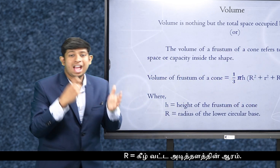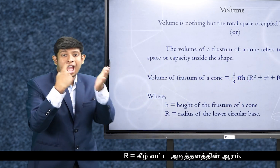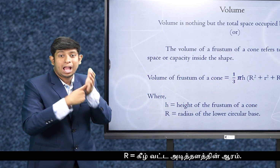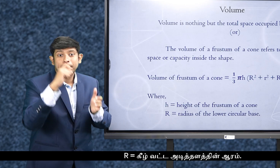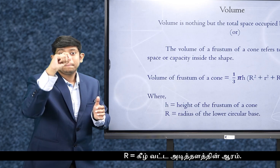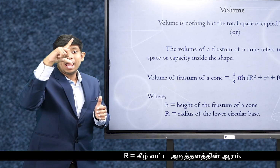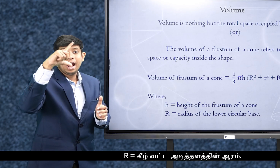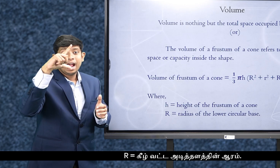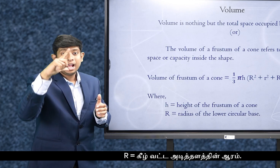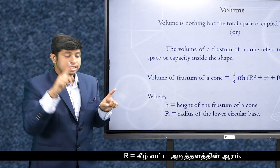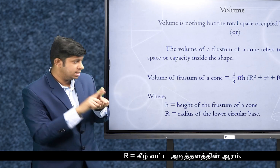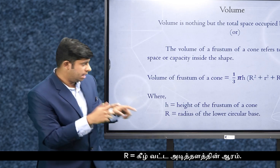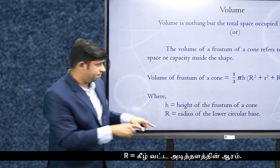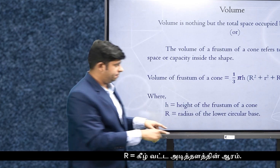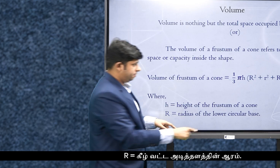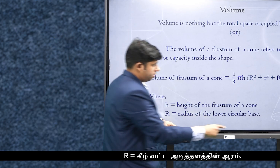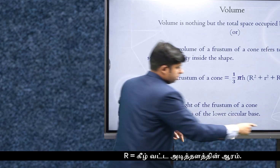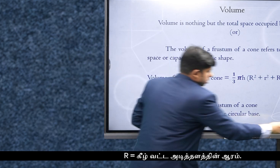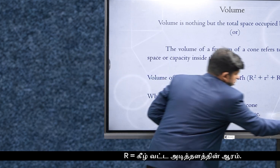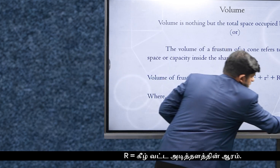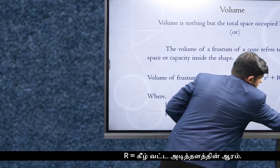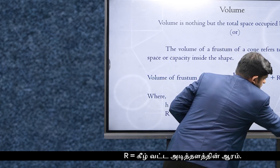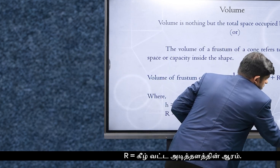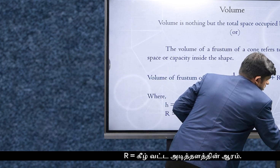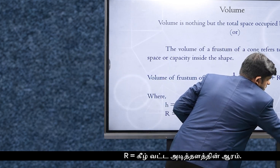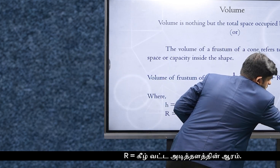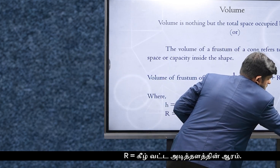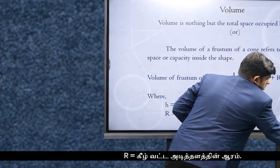பெரிய R ஈடு கீழ்வட்ட அடிகண்டத்தின் ஆரம்.